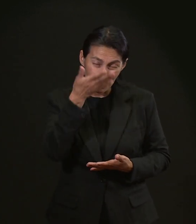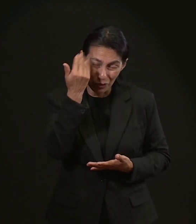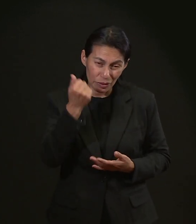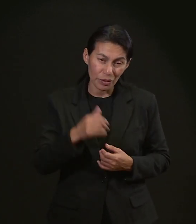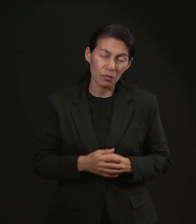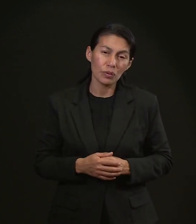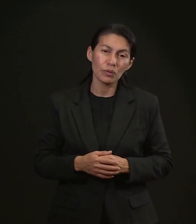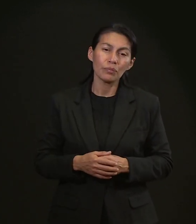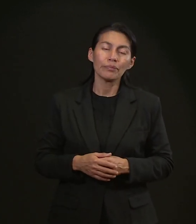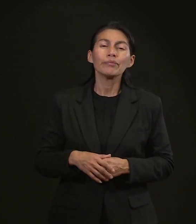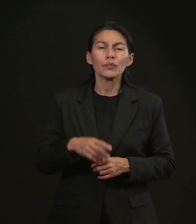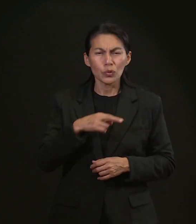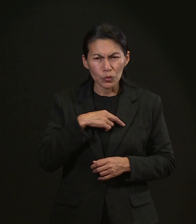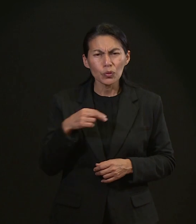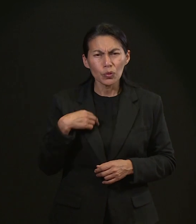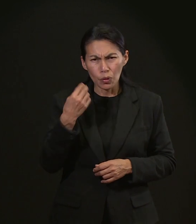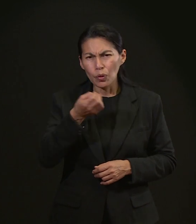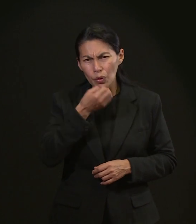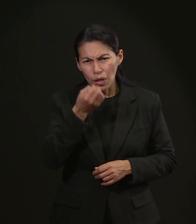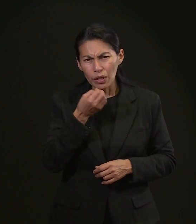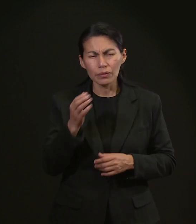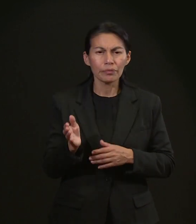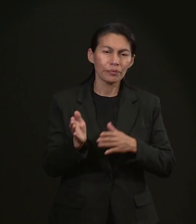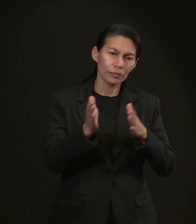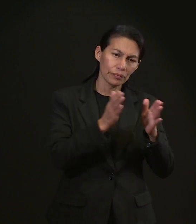vamos a estar orando